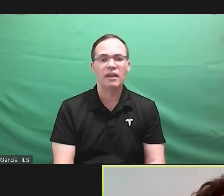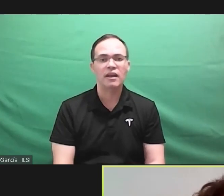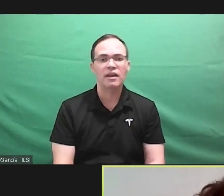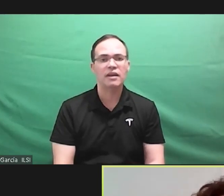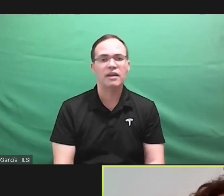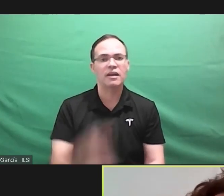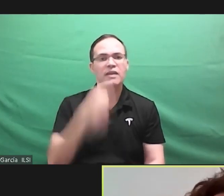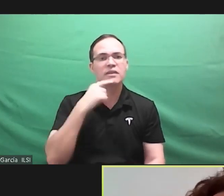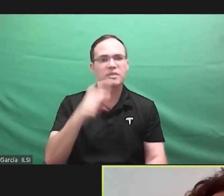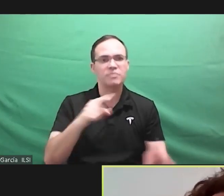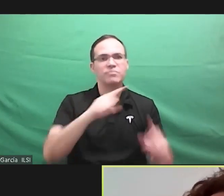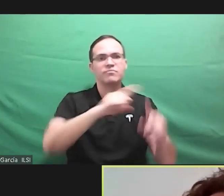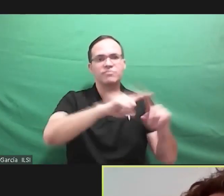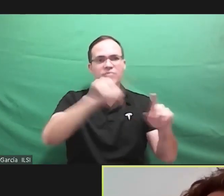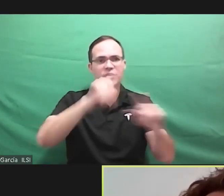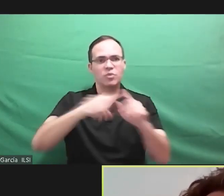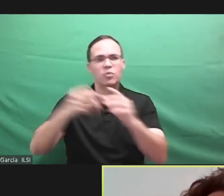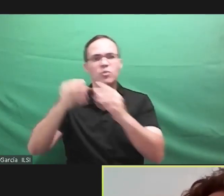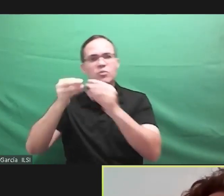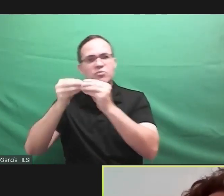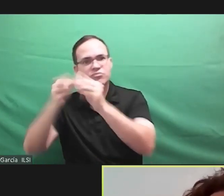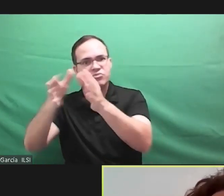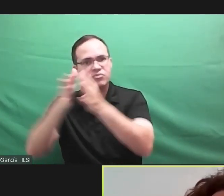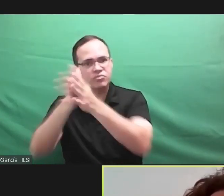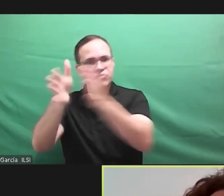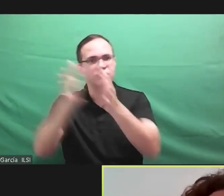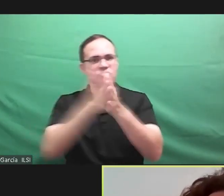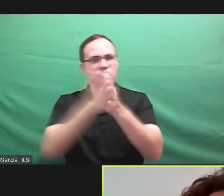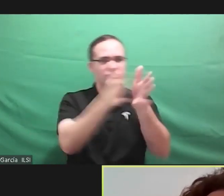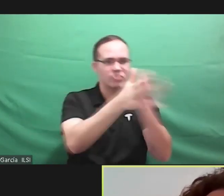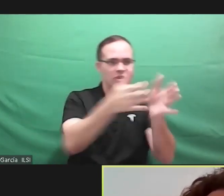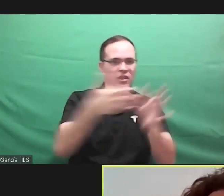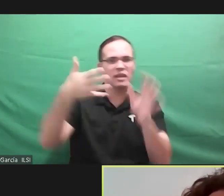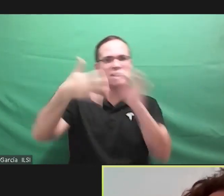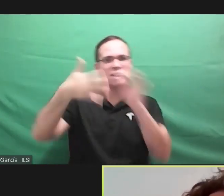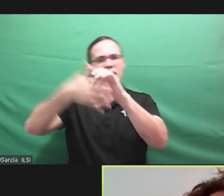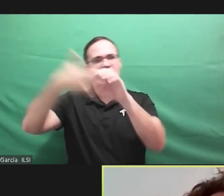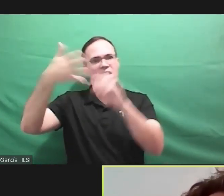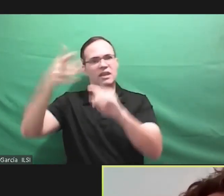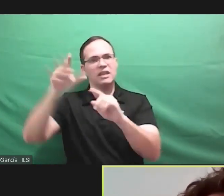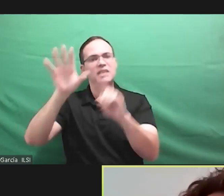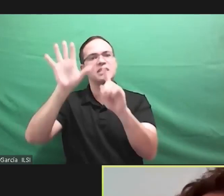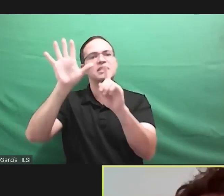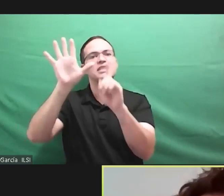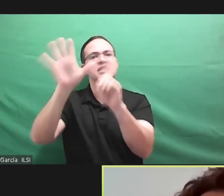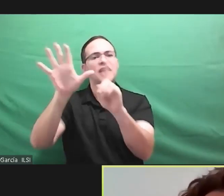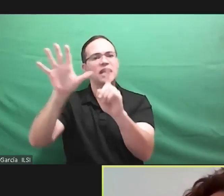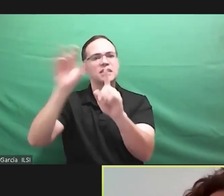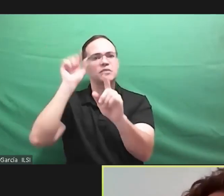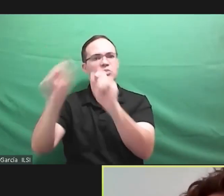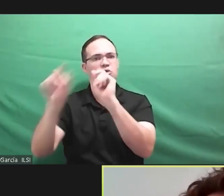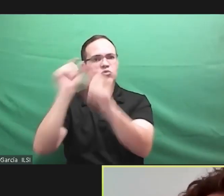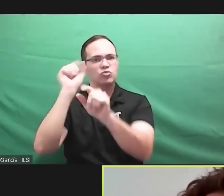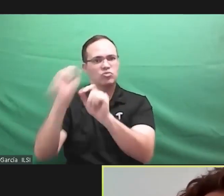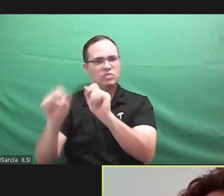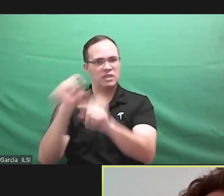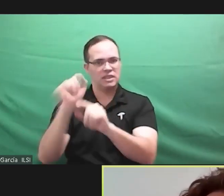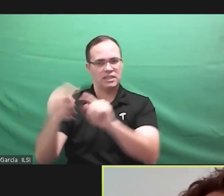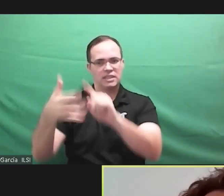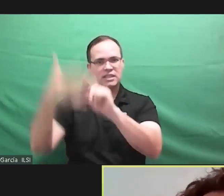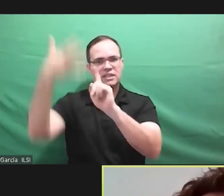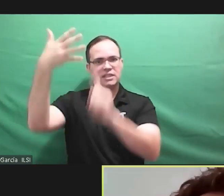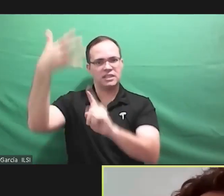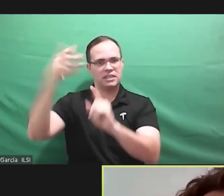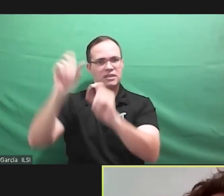hay varias versiones. La versión breve, 6 preguntas. La versión breve reforzada, que vamos a ver después. La